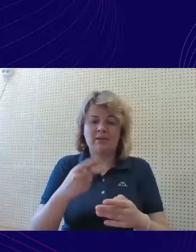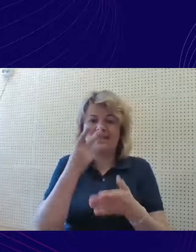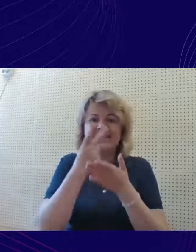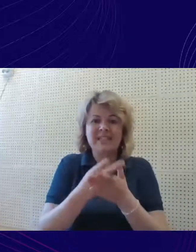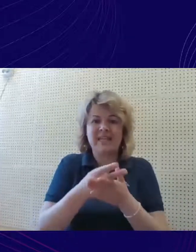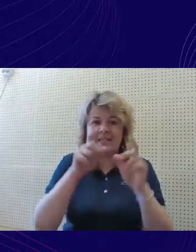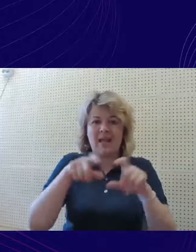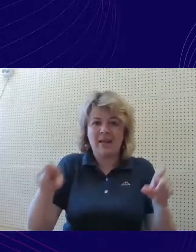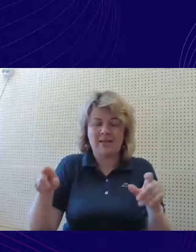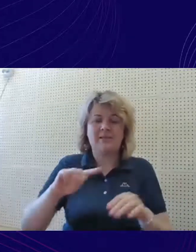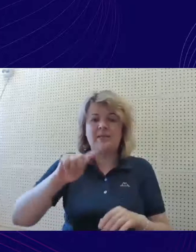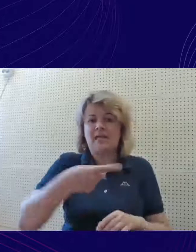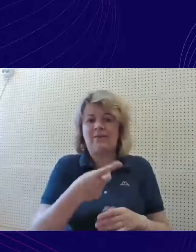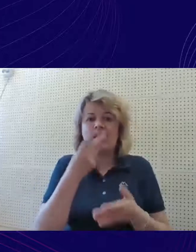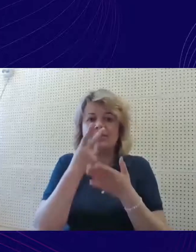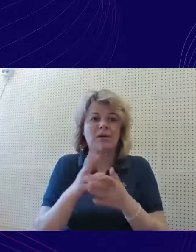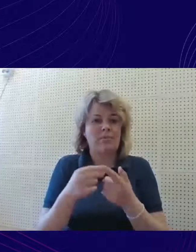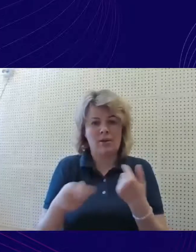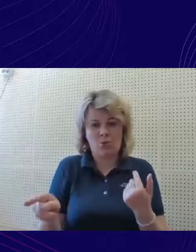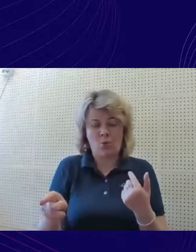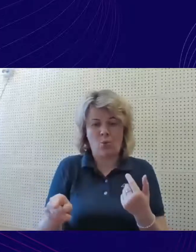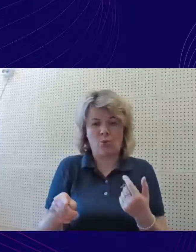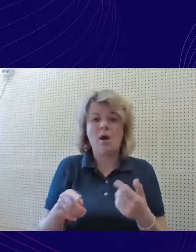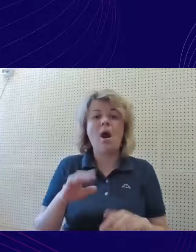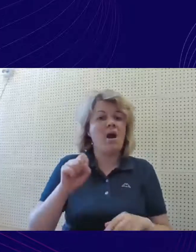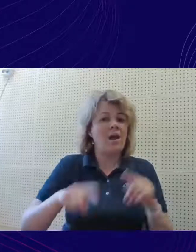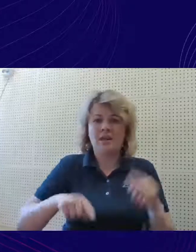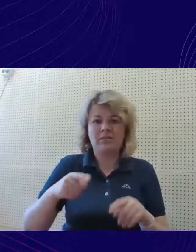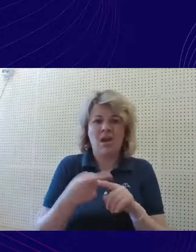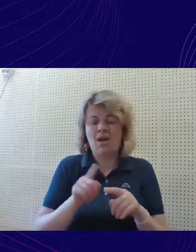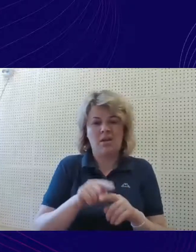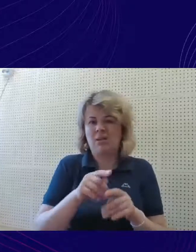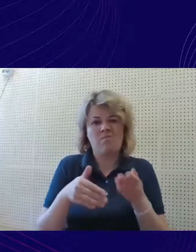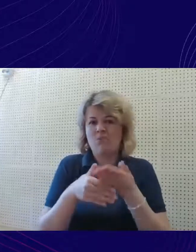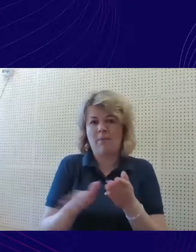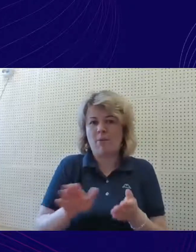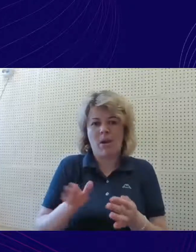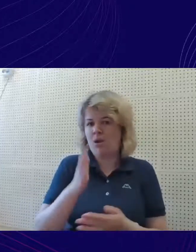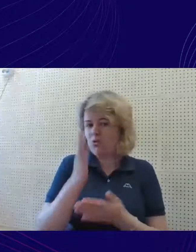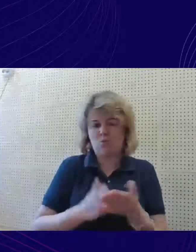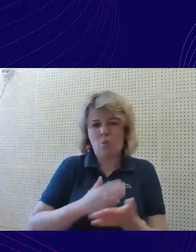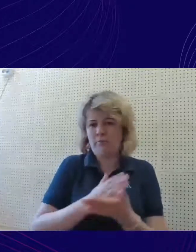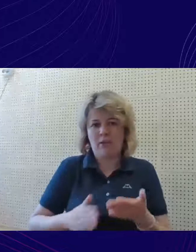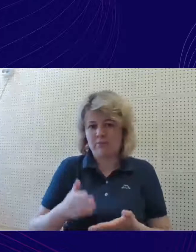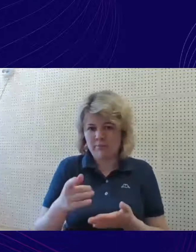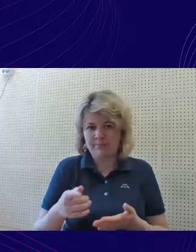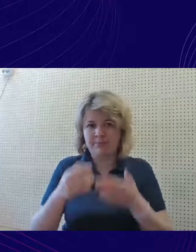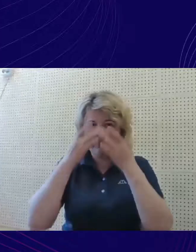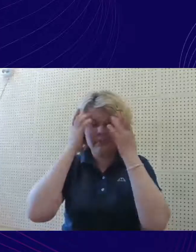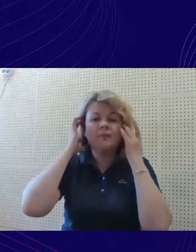по-другому. Иногда это не работает совсем, да, потому что эти события